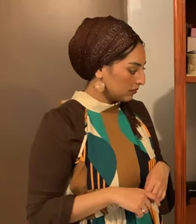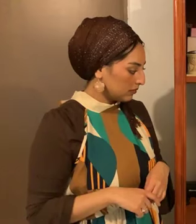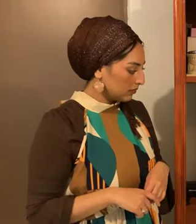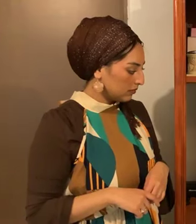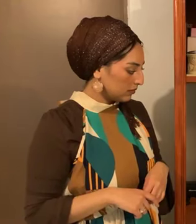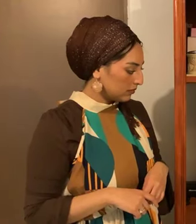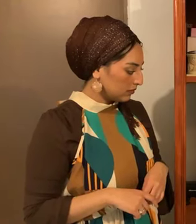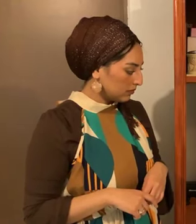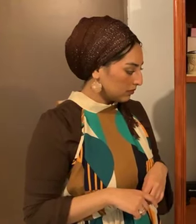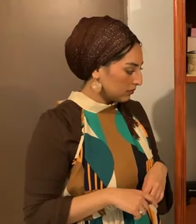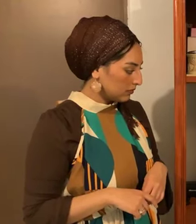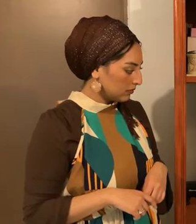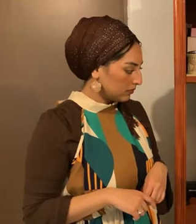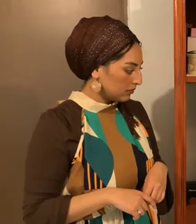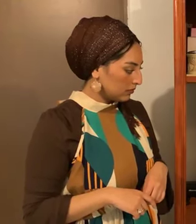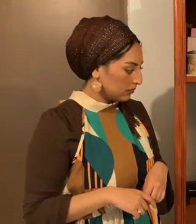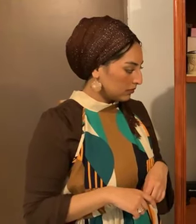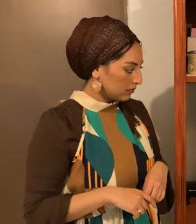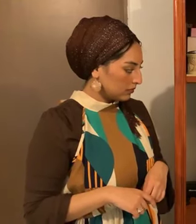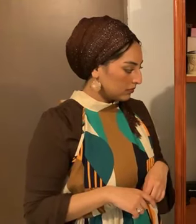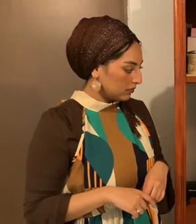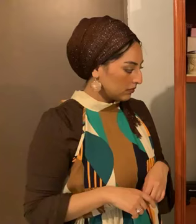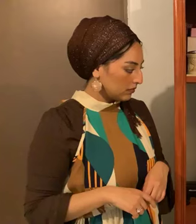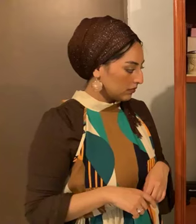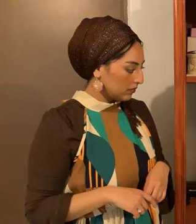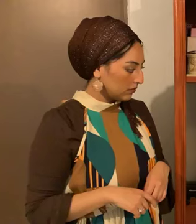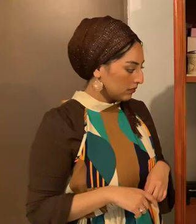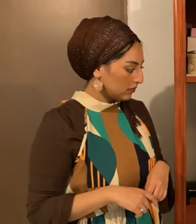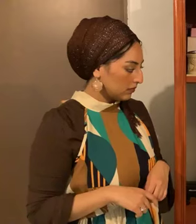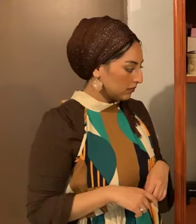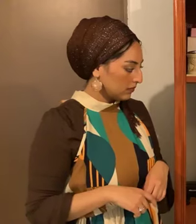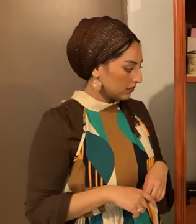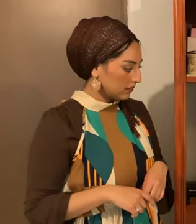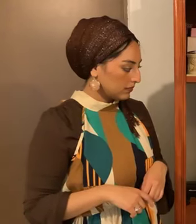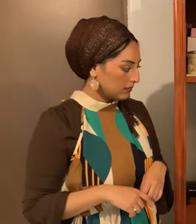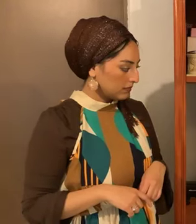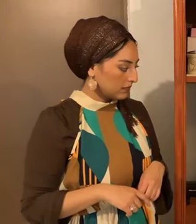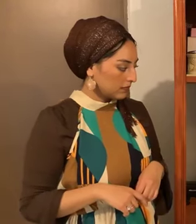utilizando, por ejemplo, una métrica regular.